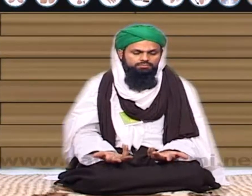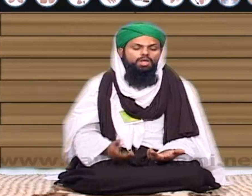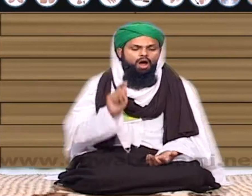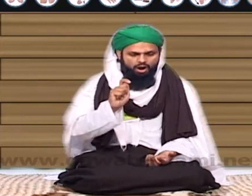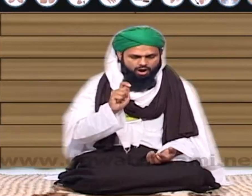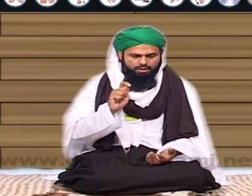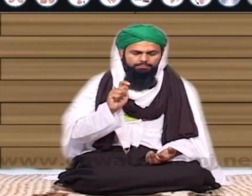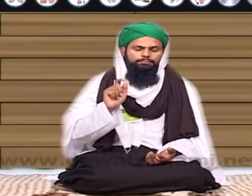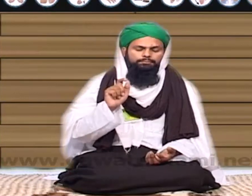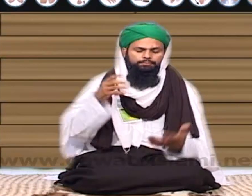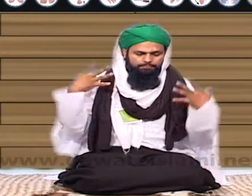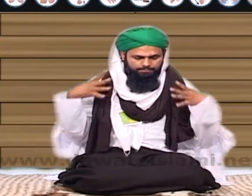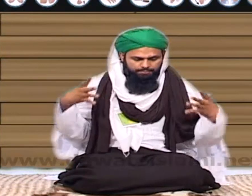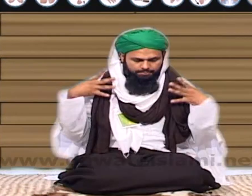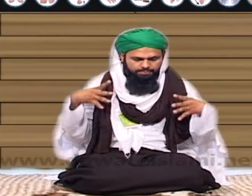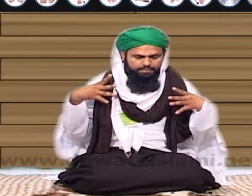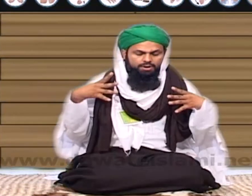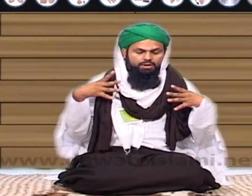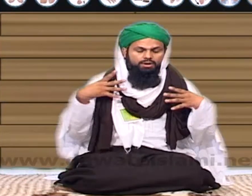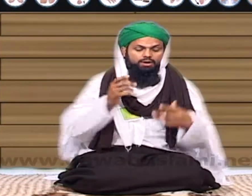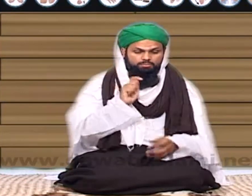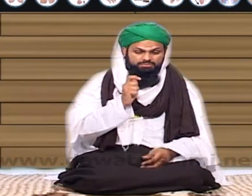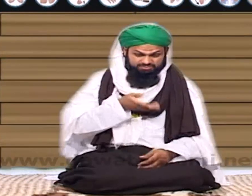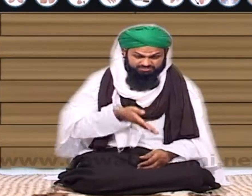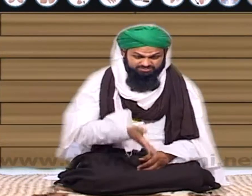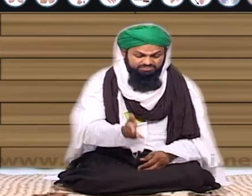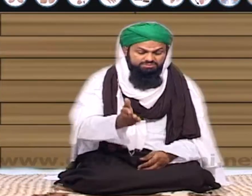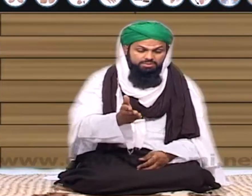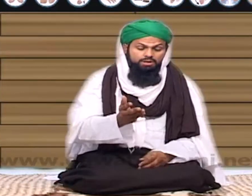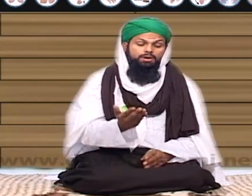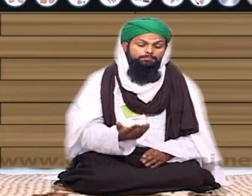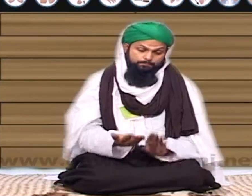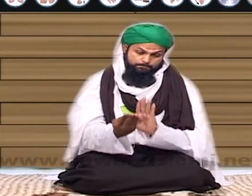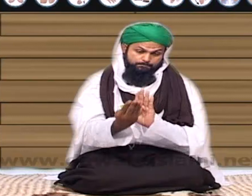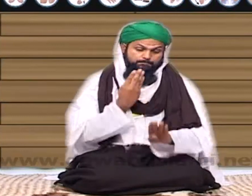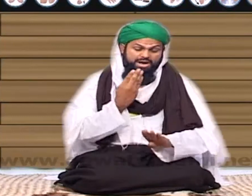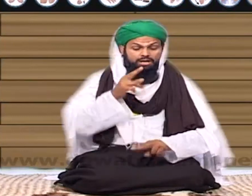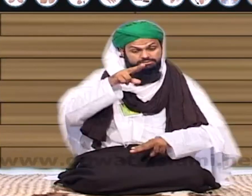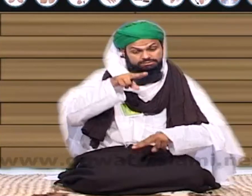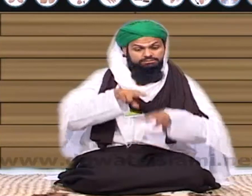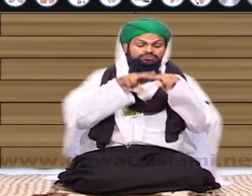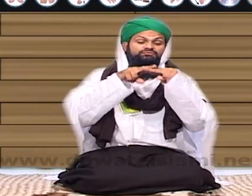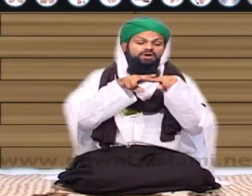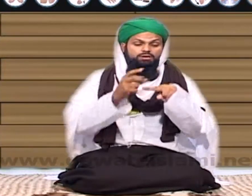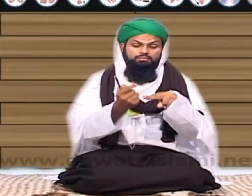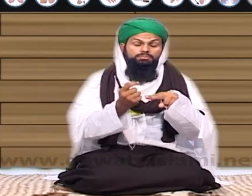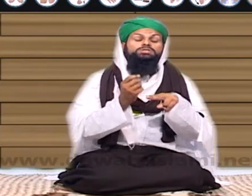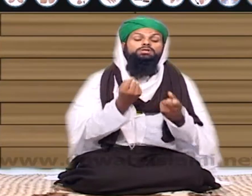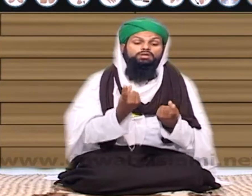اور اگر آپ مزدوری کرتے ہیں، کسی قسم کی اجرت پر آپ محنت مزدوری کرتے ہیں تو ہمیشہ طے کر دیا کریں، جبکہ آپ کو